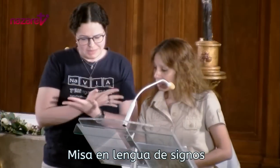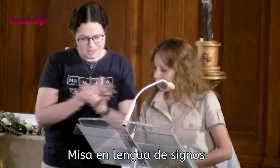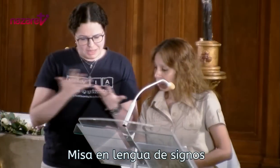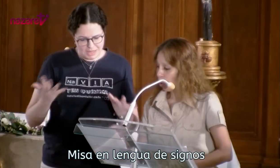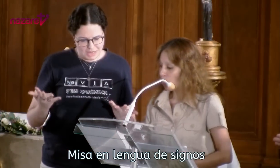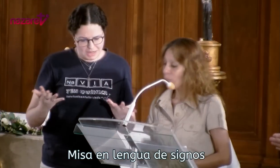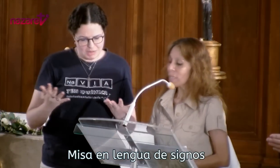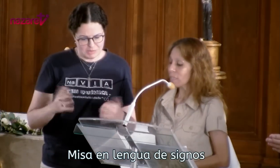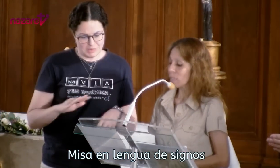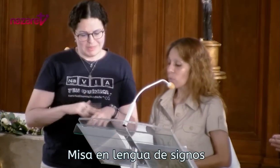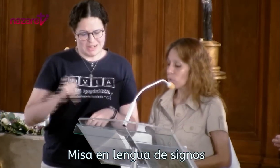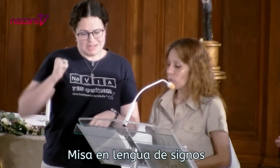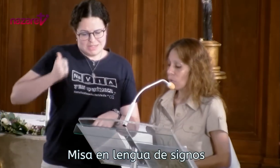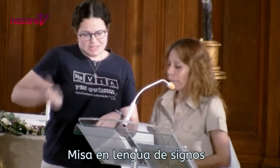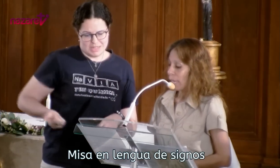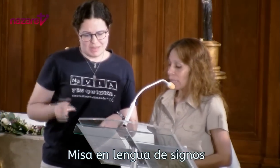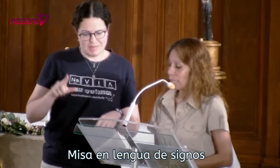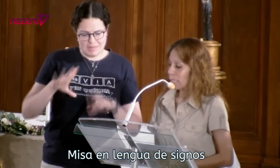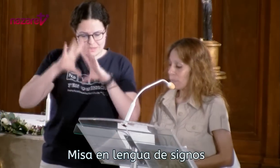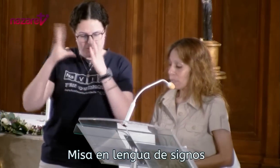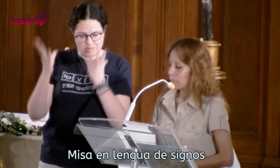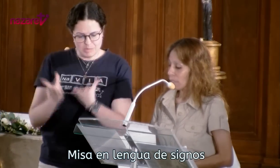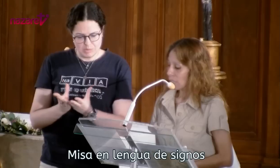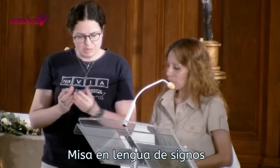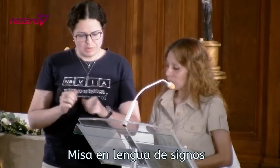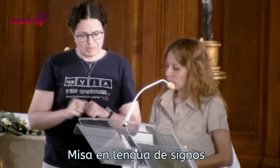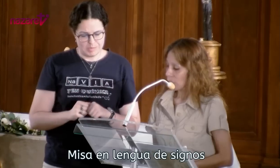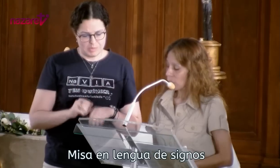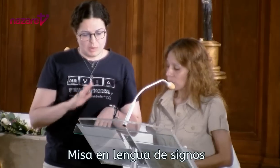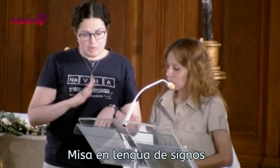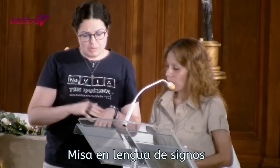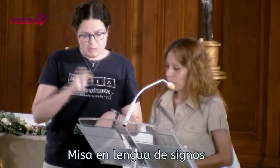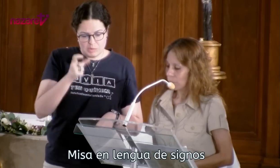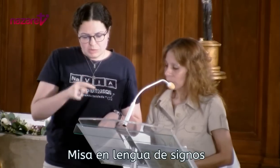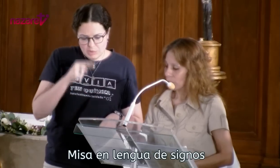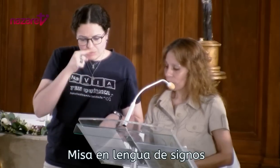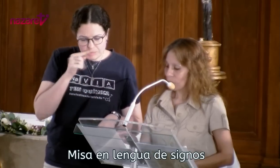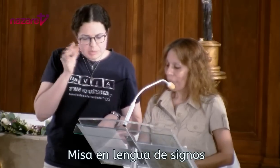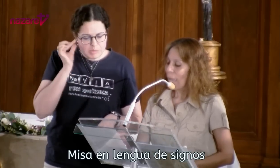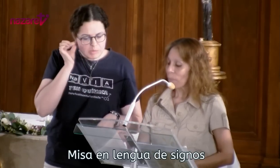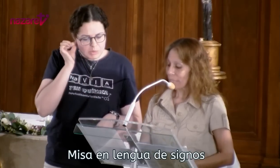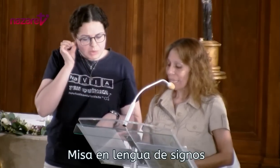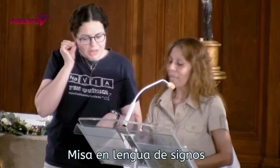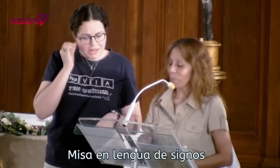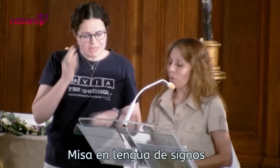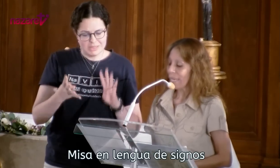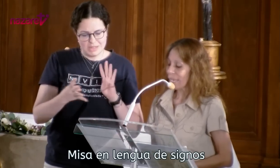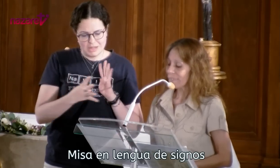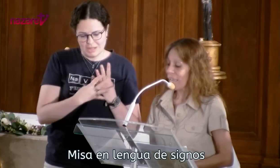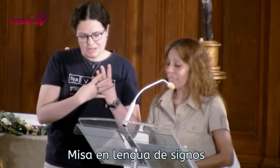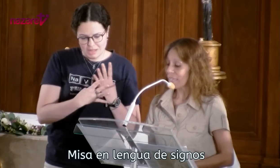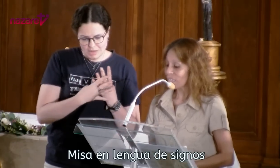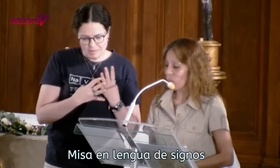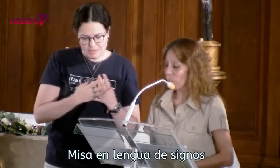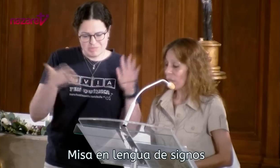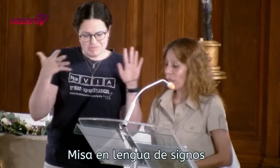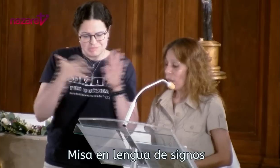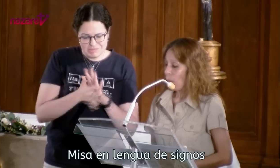que siempre un buen testimonio de desprendimiento, por la Iglesia, que siempre un